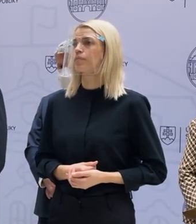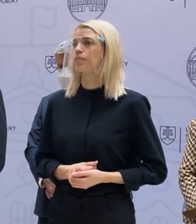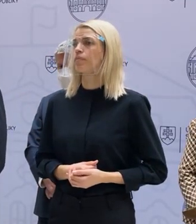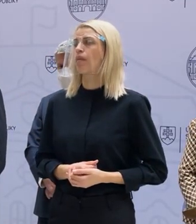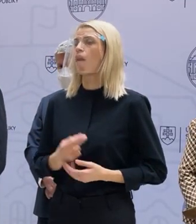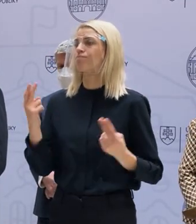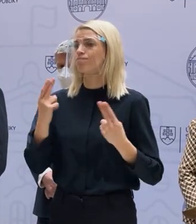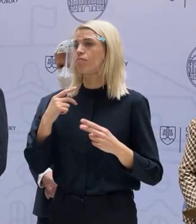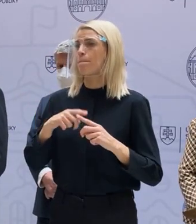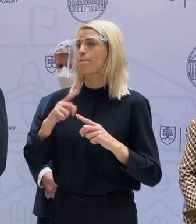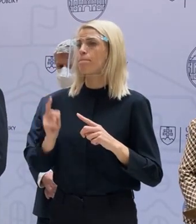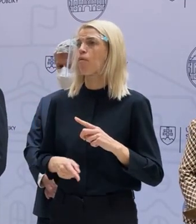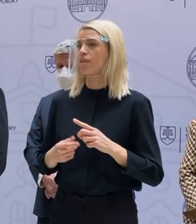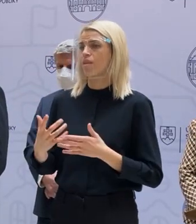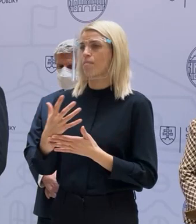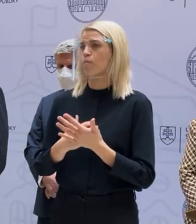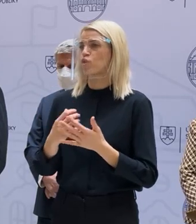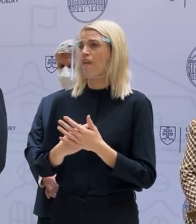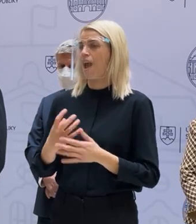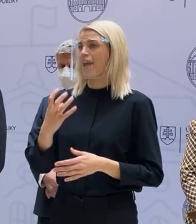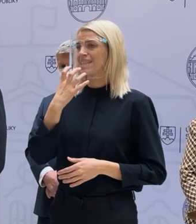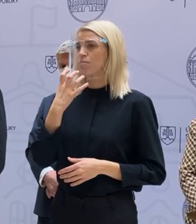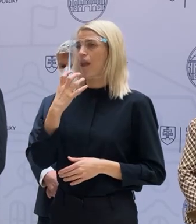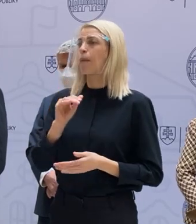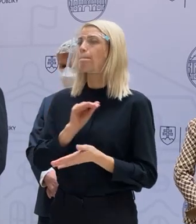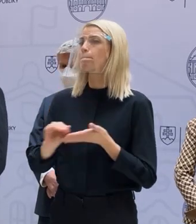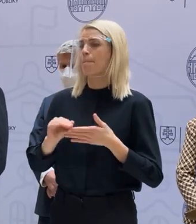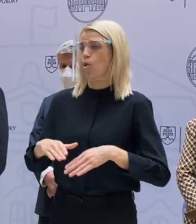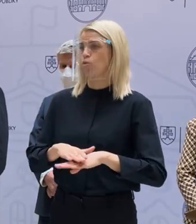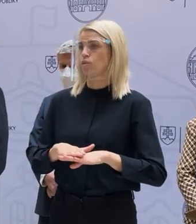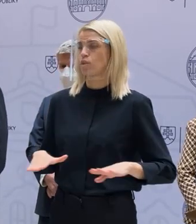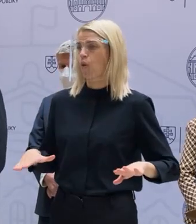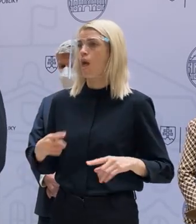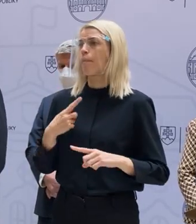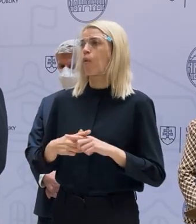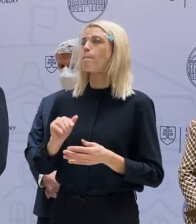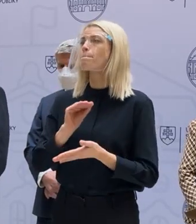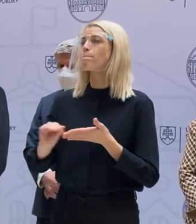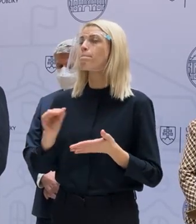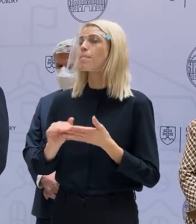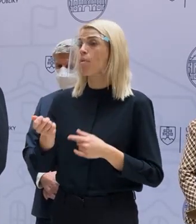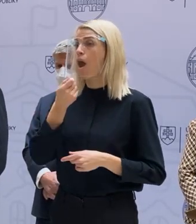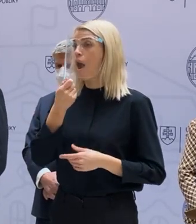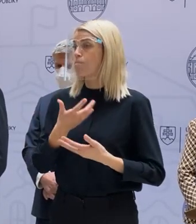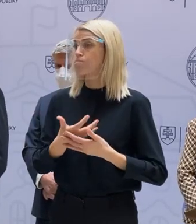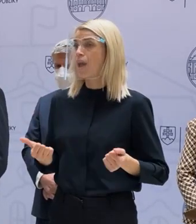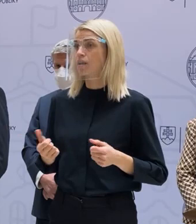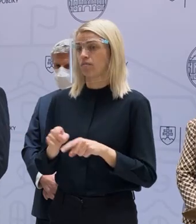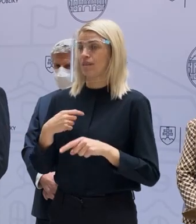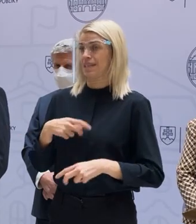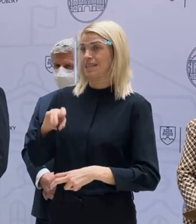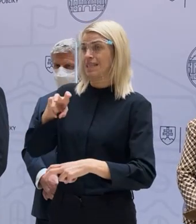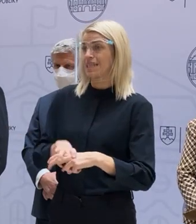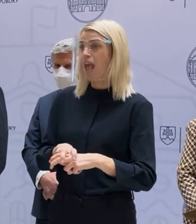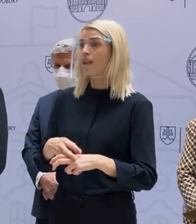je povinnosť nosiť respirátor všade mimo stola a mimo konzumácie jedla. Čiže aj keď človek sedí